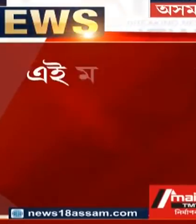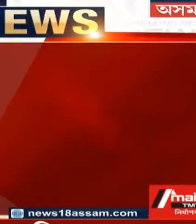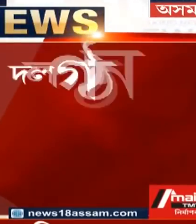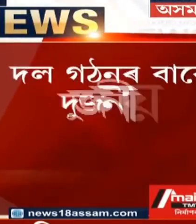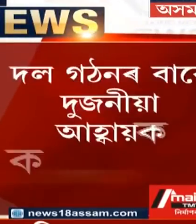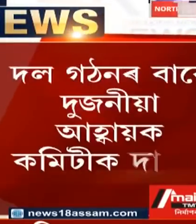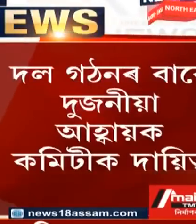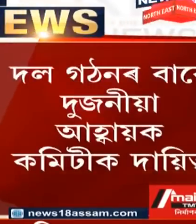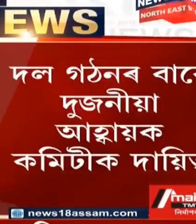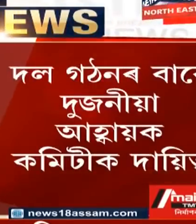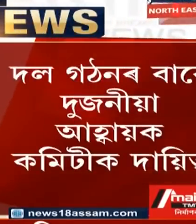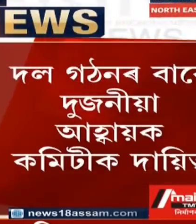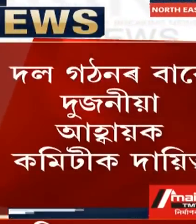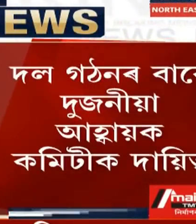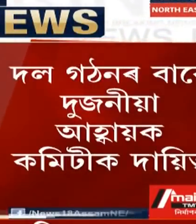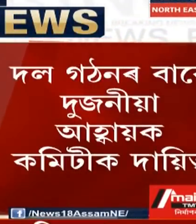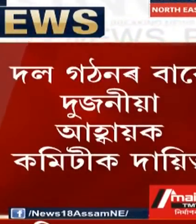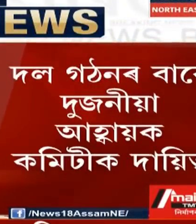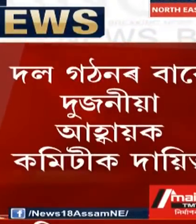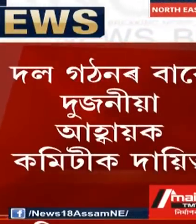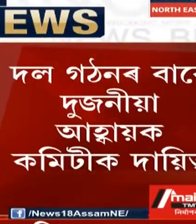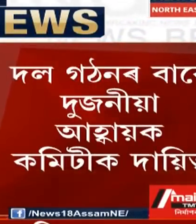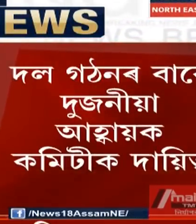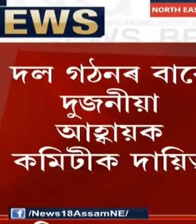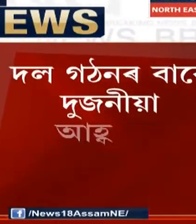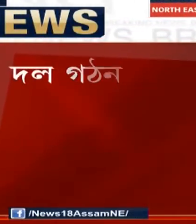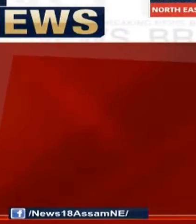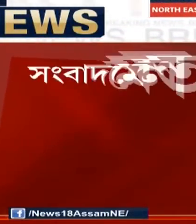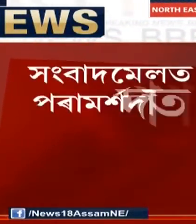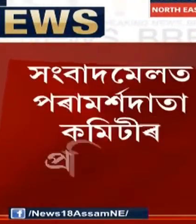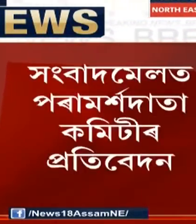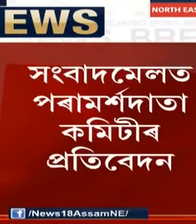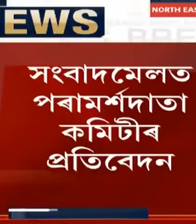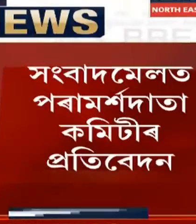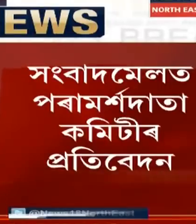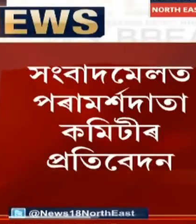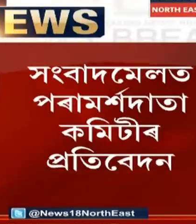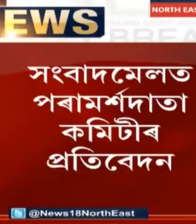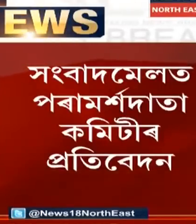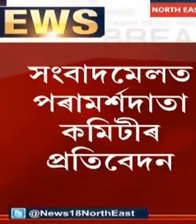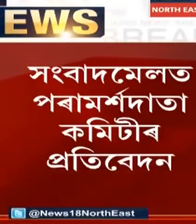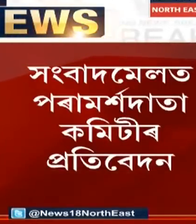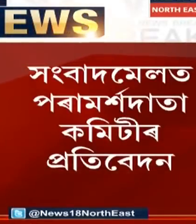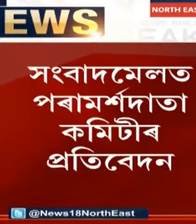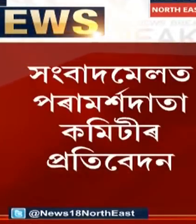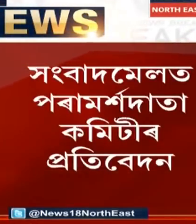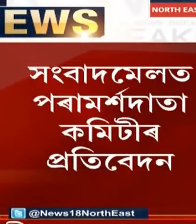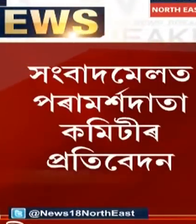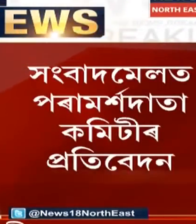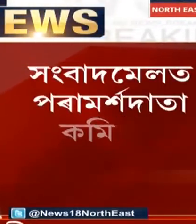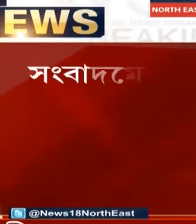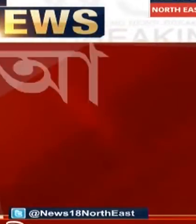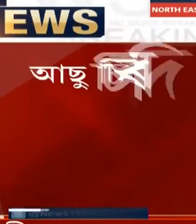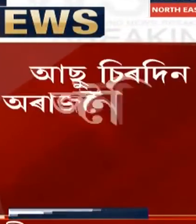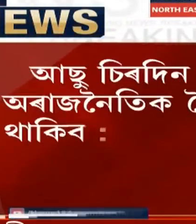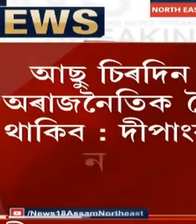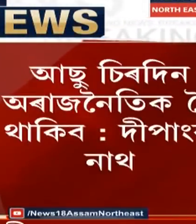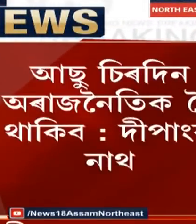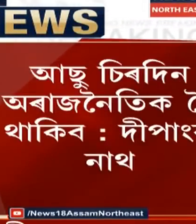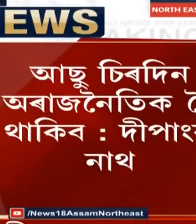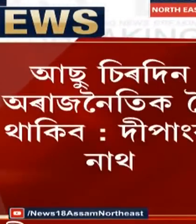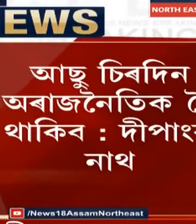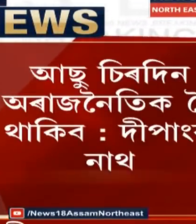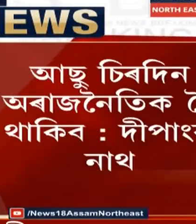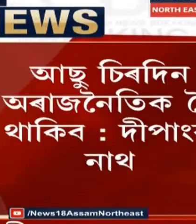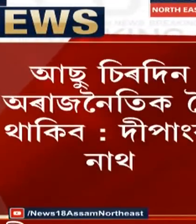विषयबूर क्षेत्र चिंता कर गए आम सदम छात्र संथा अराजनैतिक चरित्र अक्षुण्ण राखि भविष्य दिन में आग बढ़